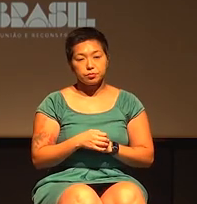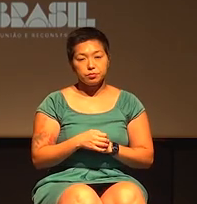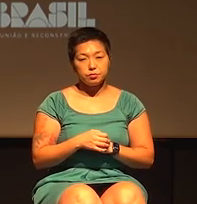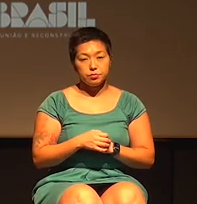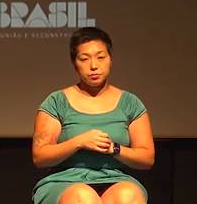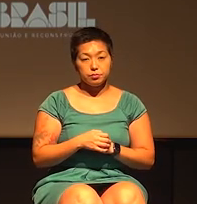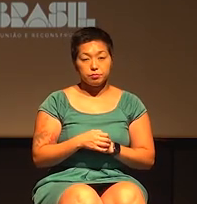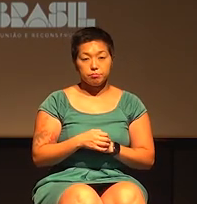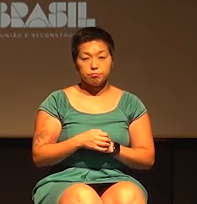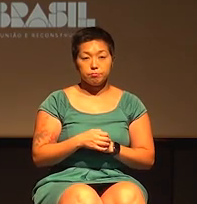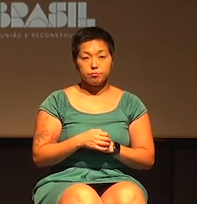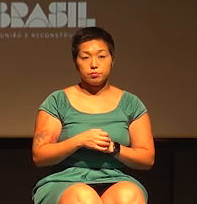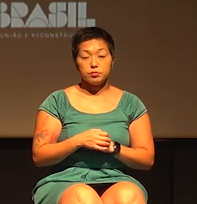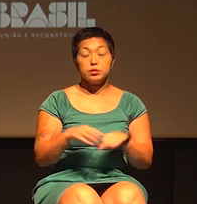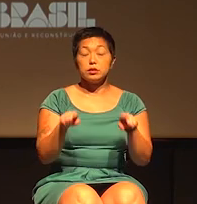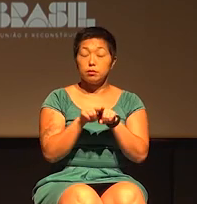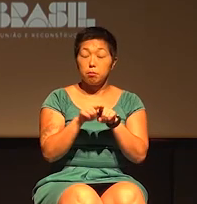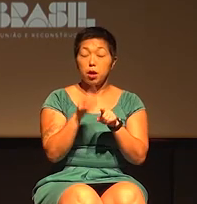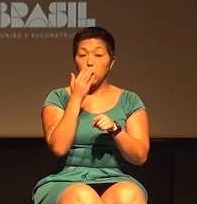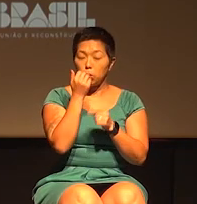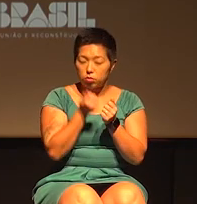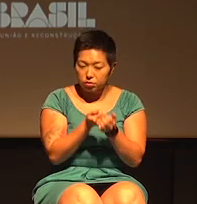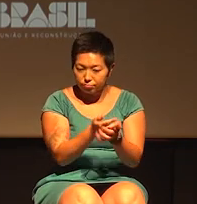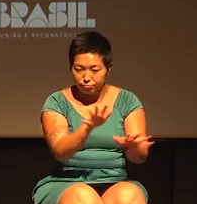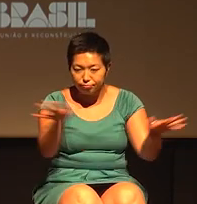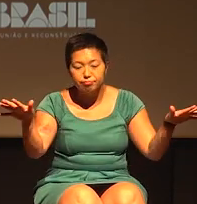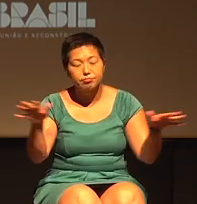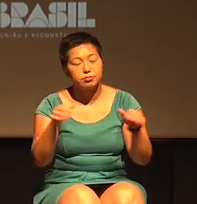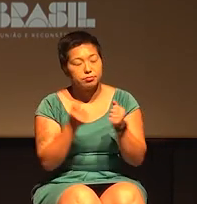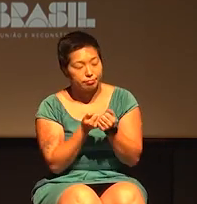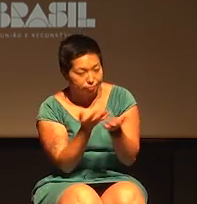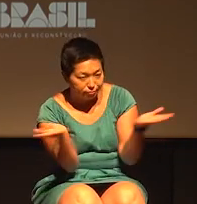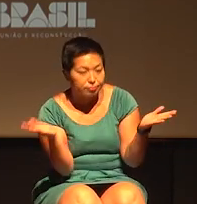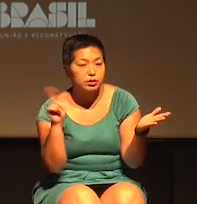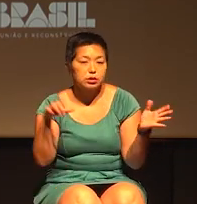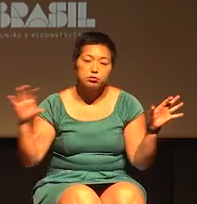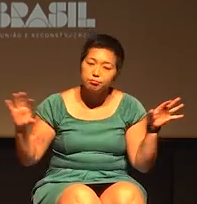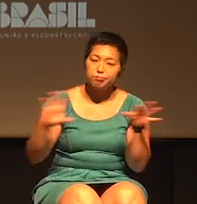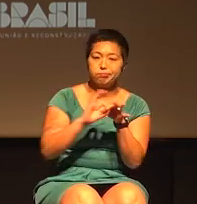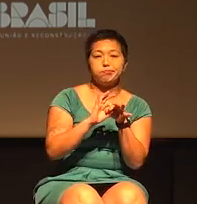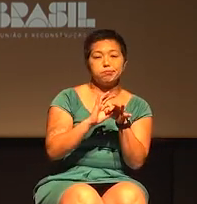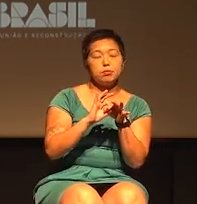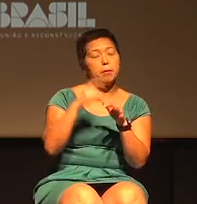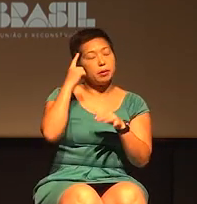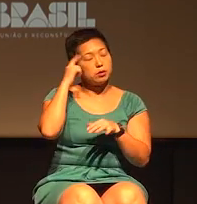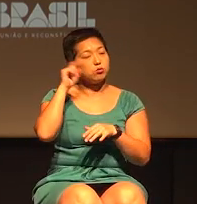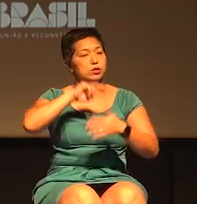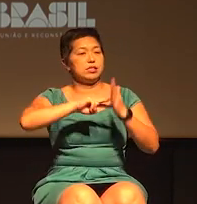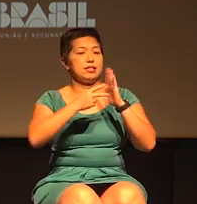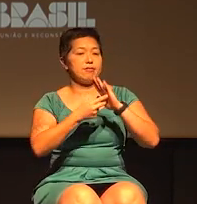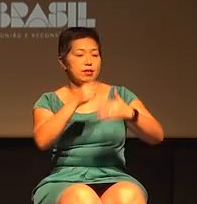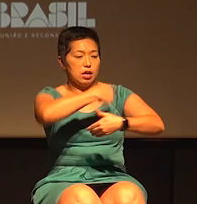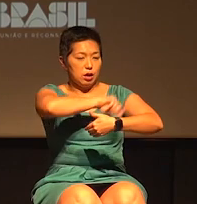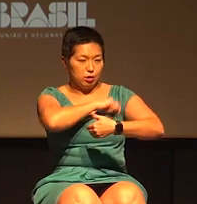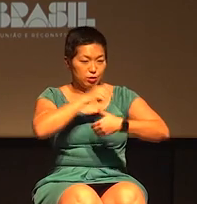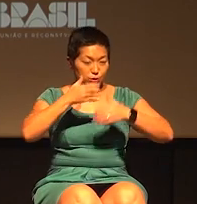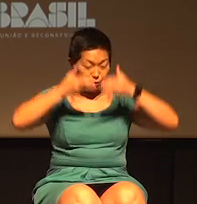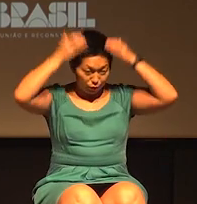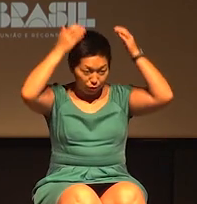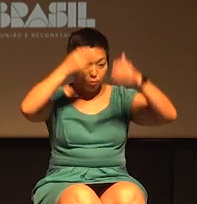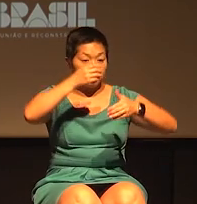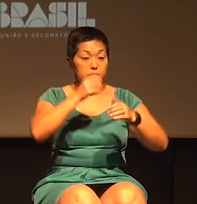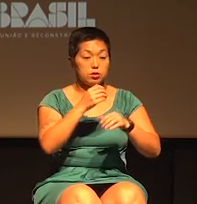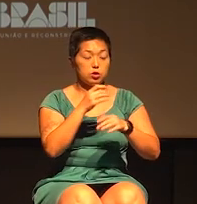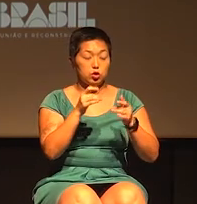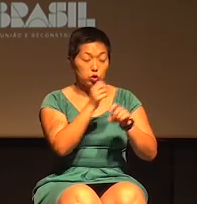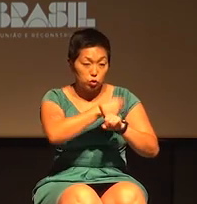a junto com as distribuições de refeições acho que isso é a gastronomia social na prática e é isso que a gente consegue a gente consegu no que